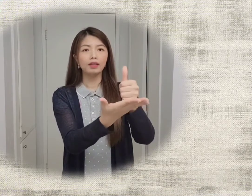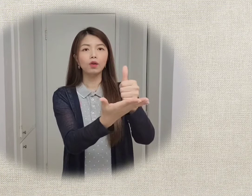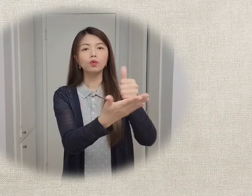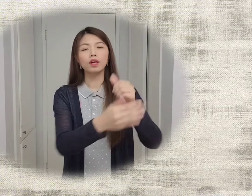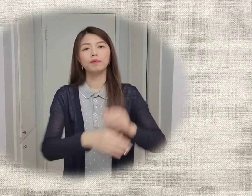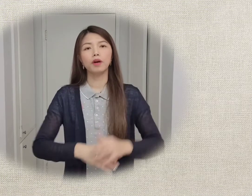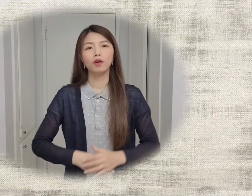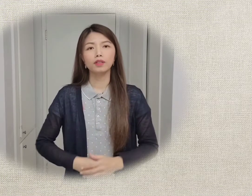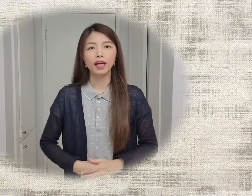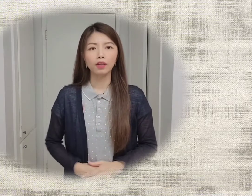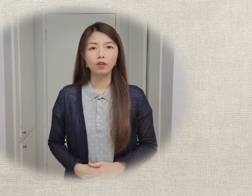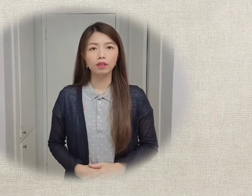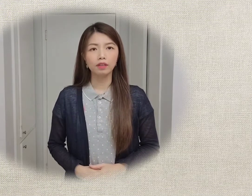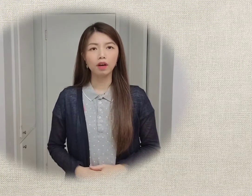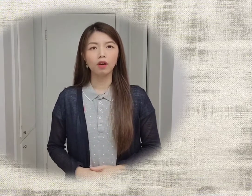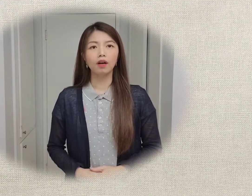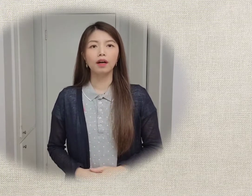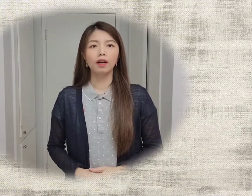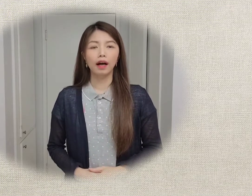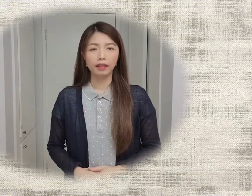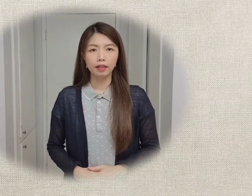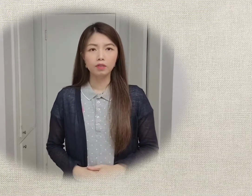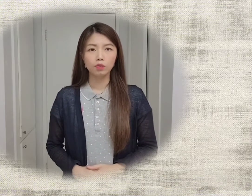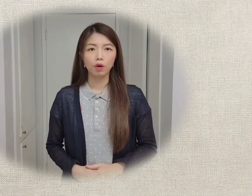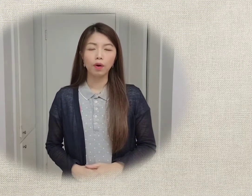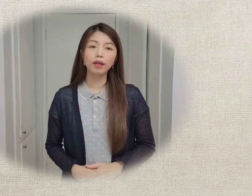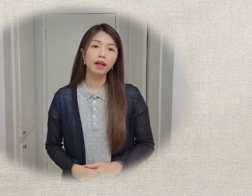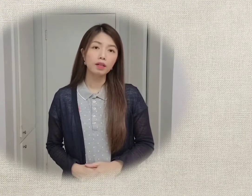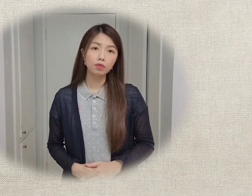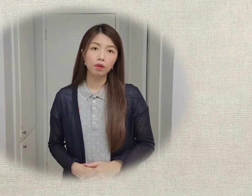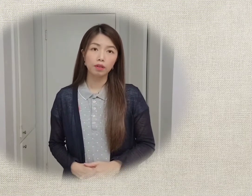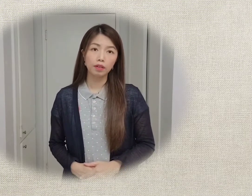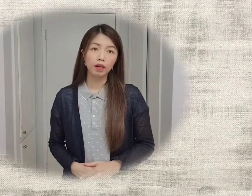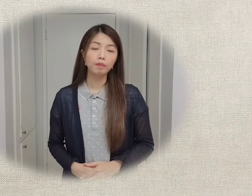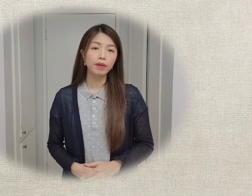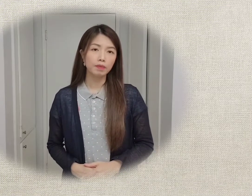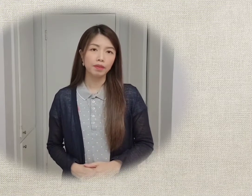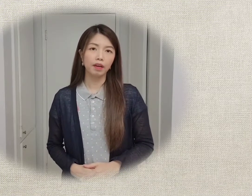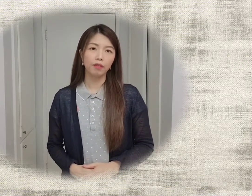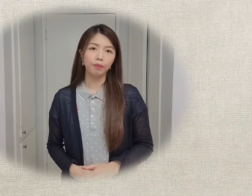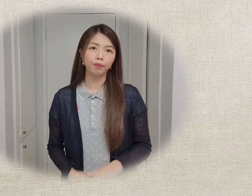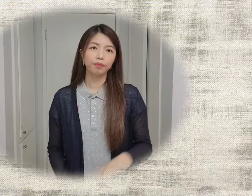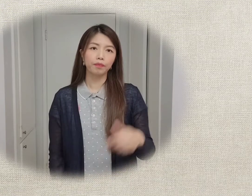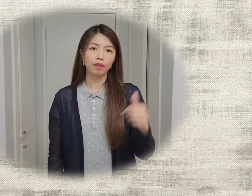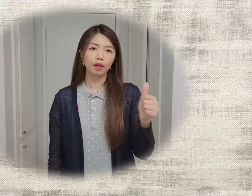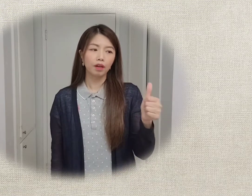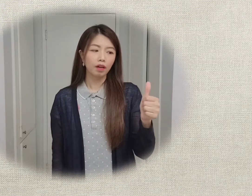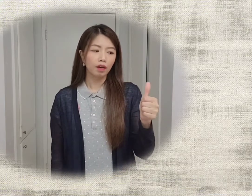하나님의 자녀로 살며. 자녀는요. 아들 수어와 딸 수어를 합하시면 돼요.